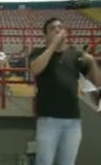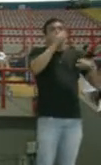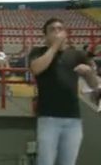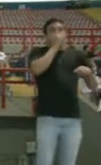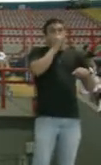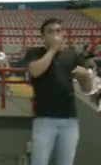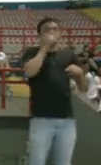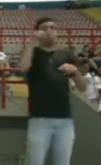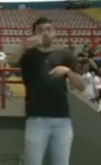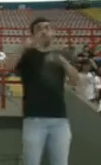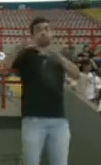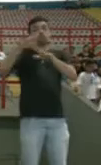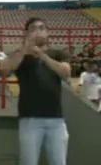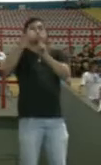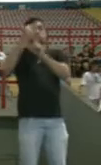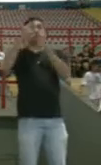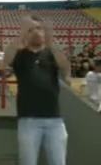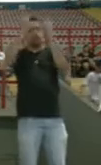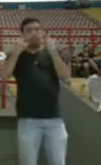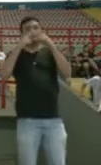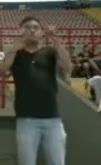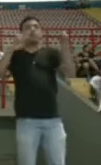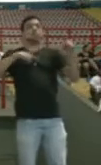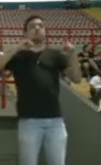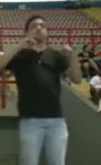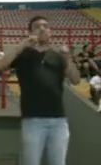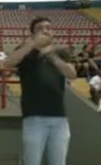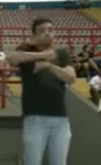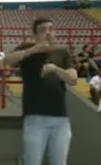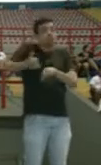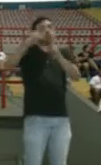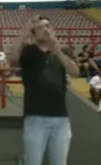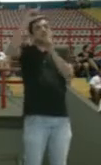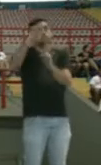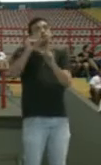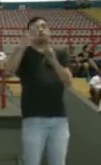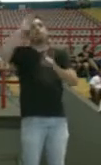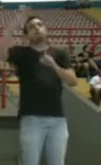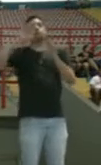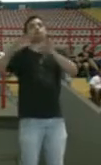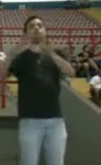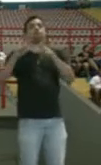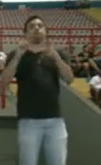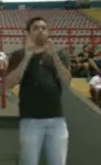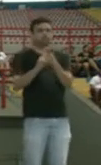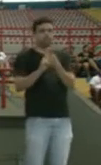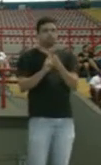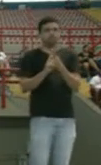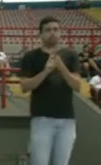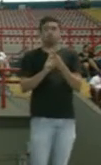é capitalista, só que a gente quer diminuir a exploração. Quais são os principais movimentos?